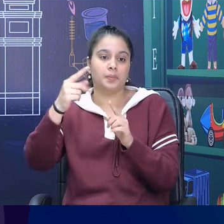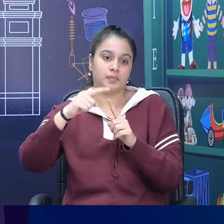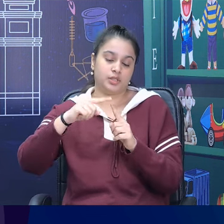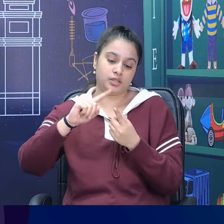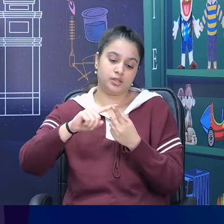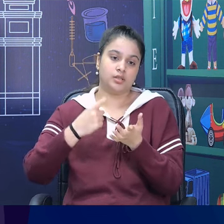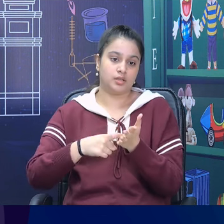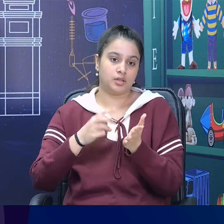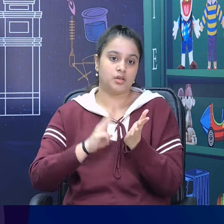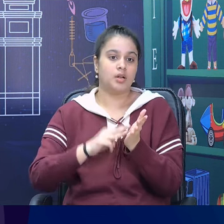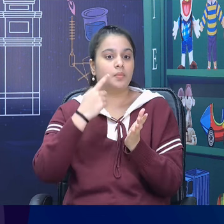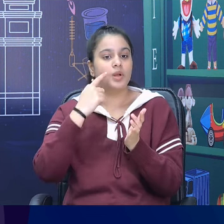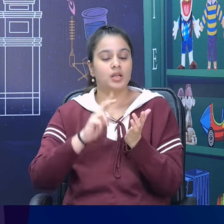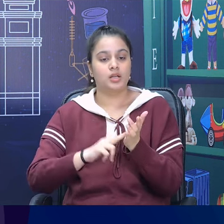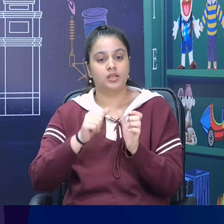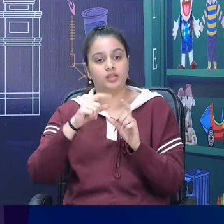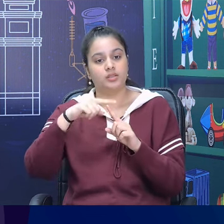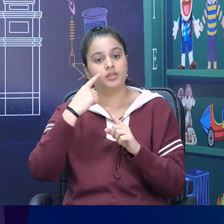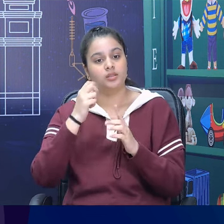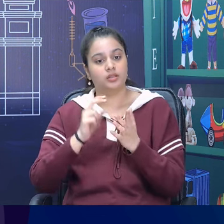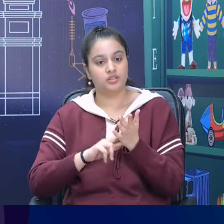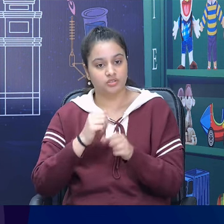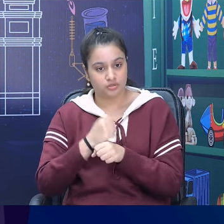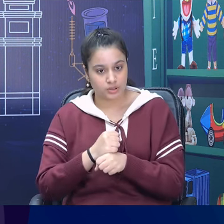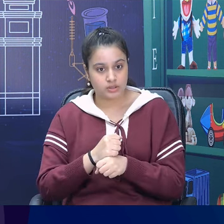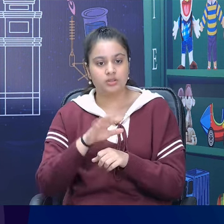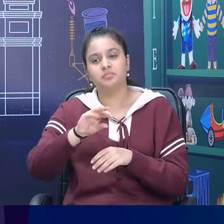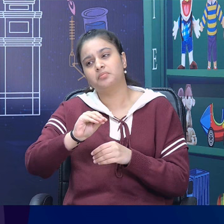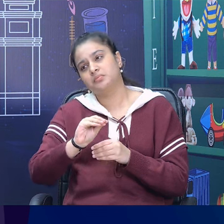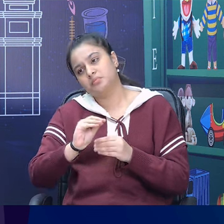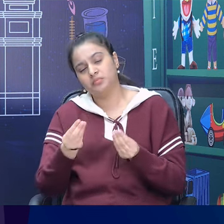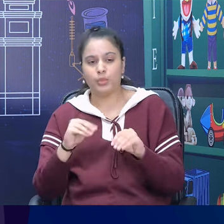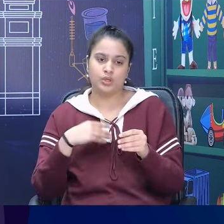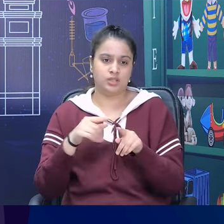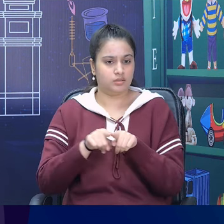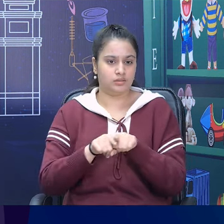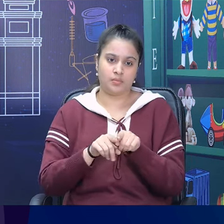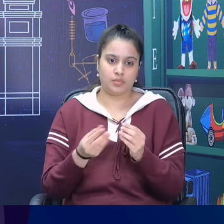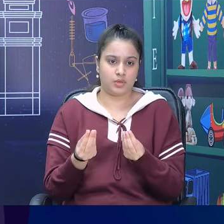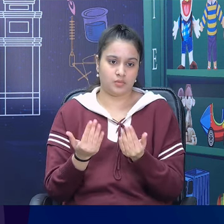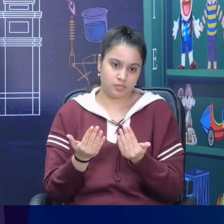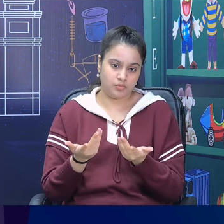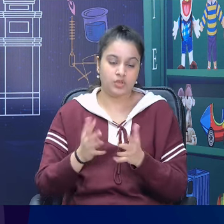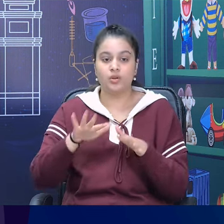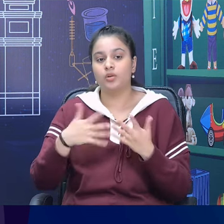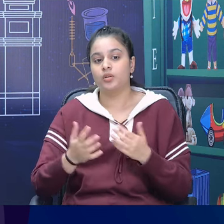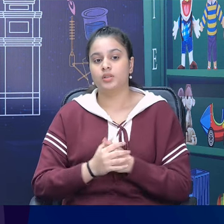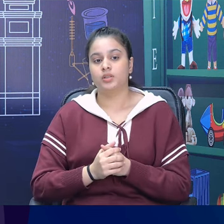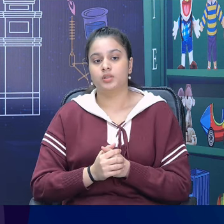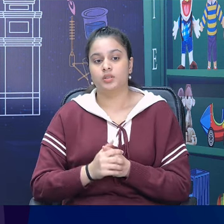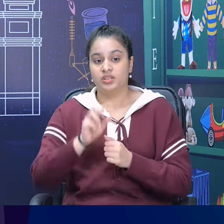अ टर्मिनेटिंग डेसिमल्स इसका आप और भी एग्जांपल ले सकते हैं जैसे कि हम बात करें कि